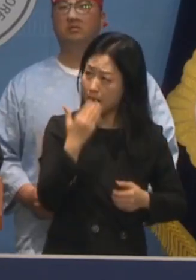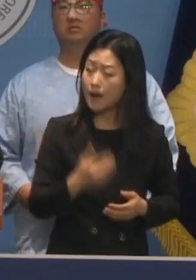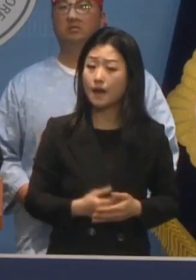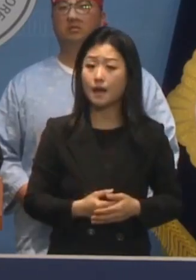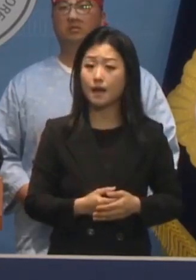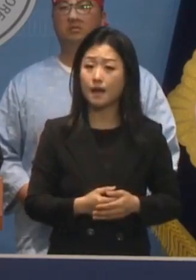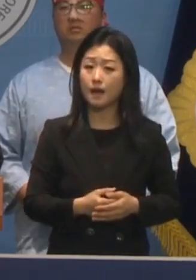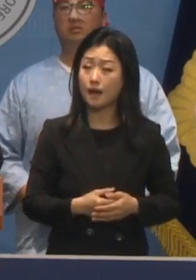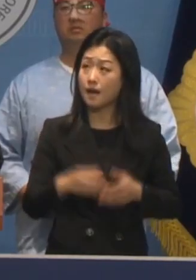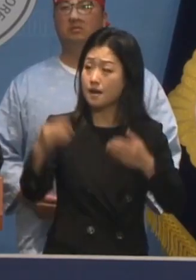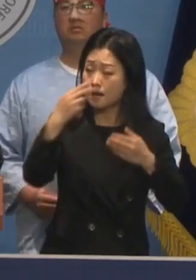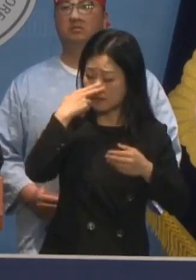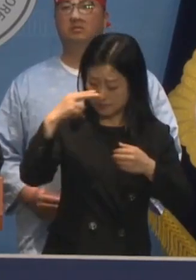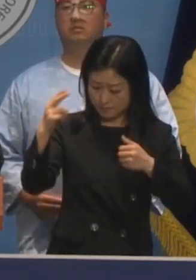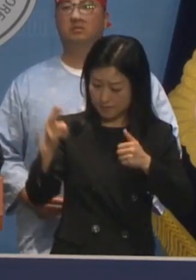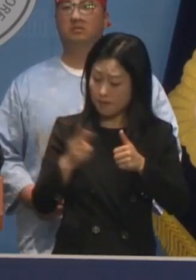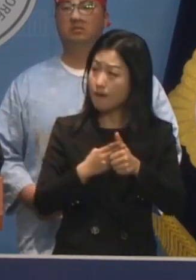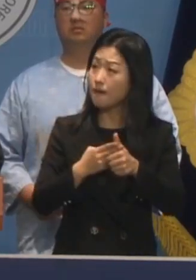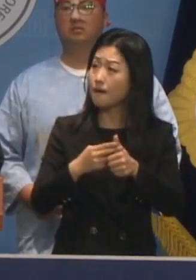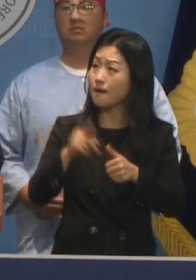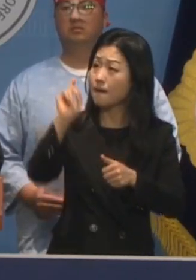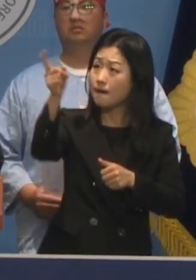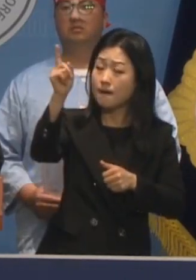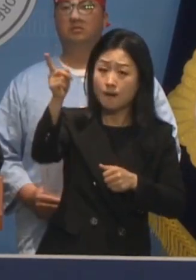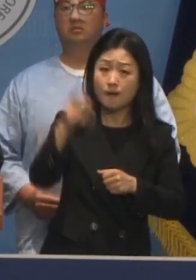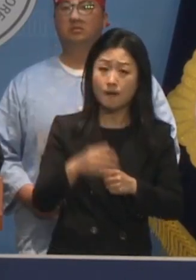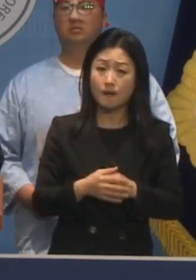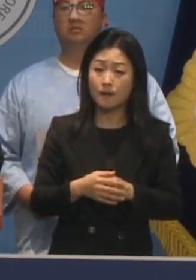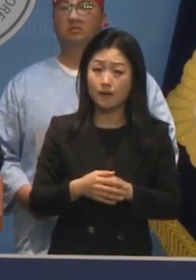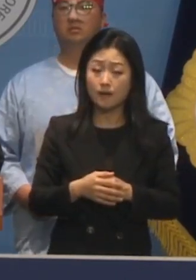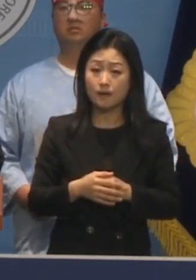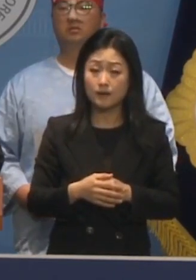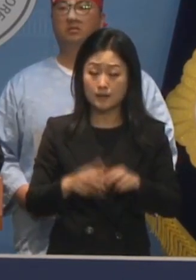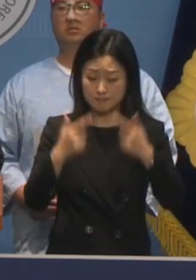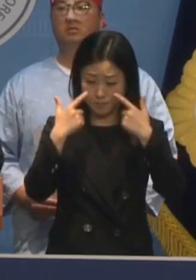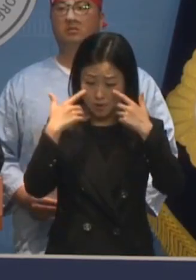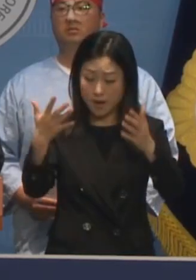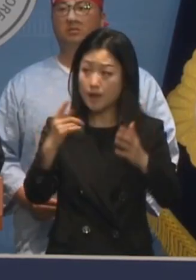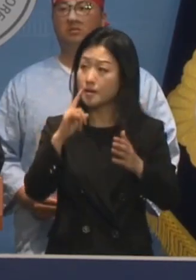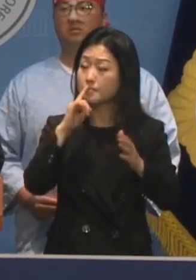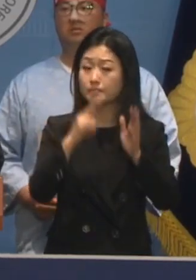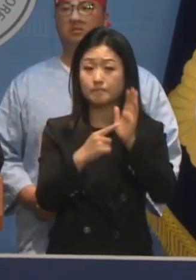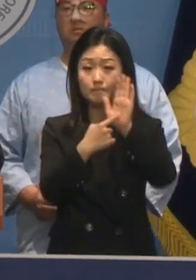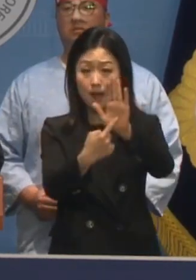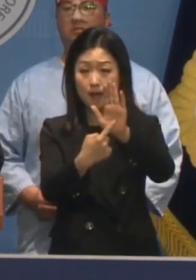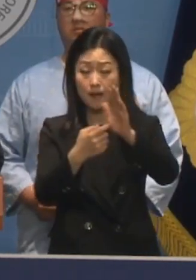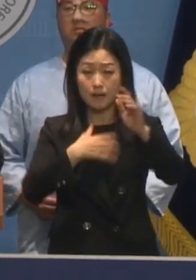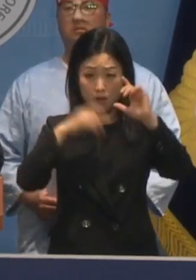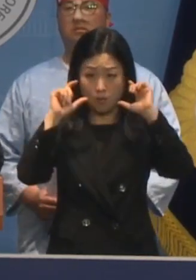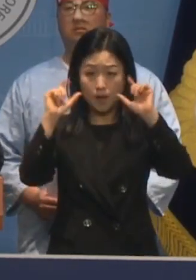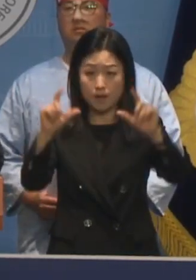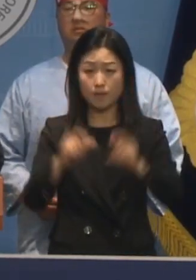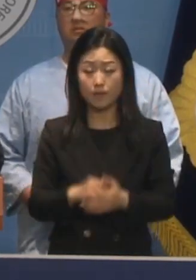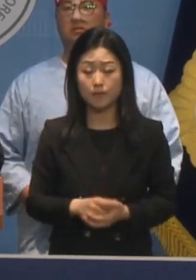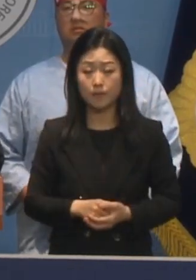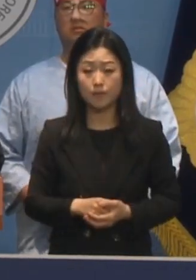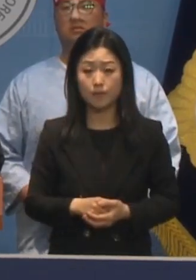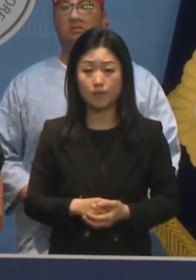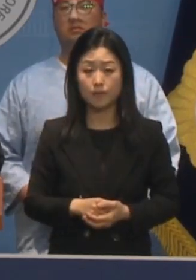금속노조에 대한 정면 도전으로 생각합니다. 우리 현중에 분명하게 경고합니다.